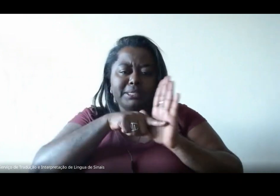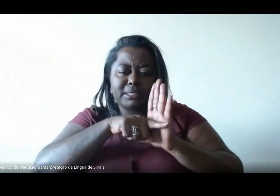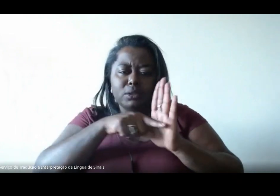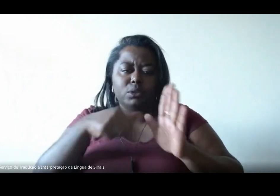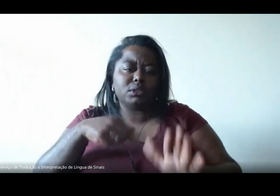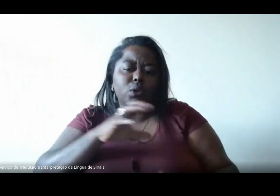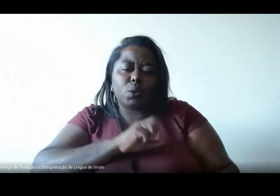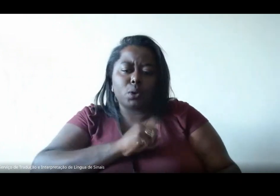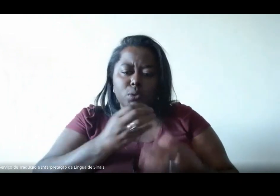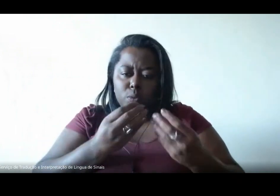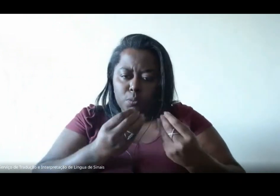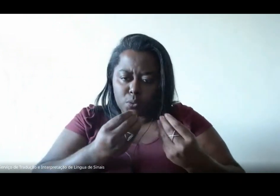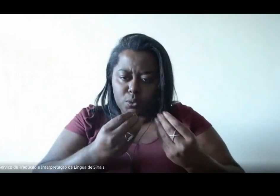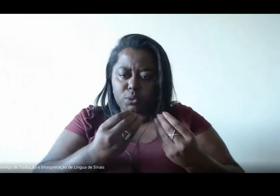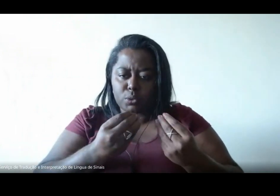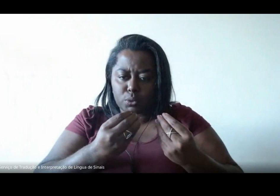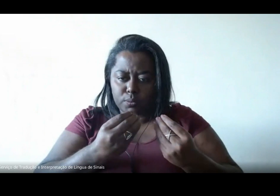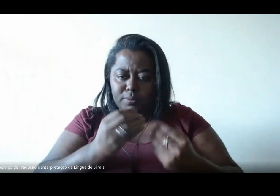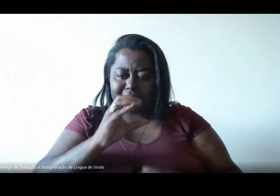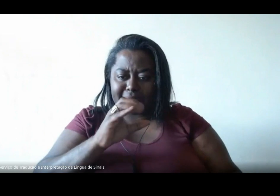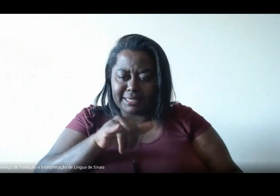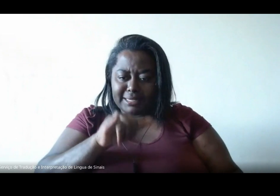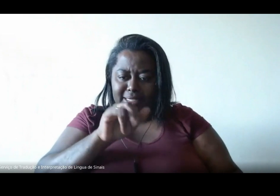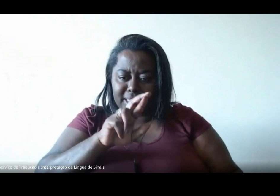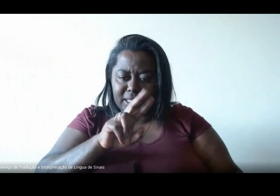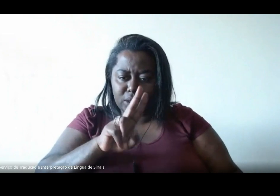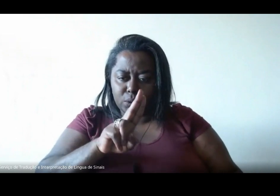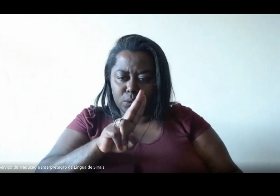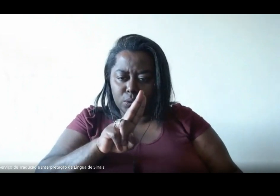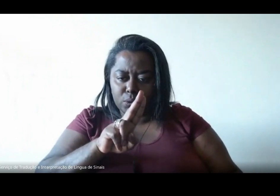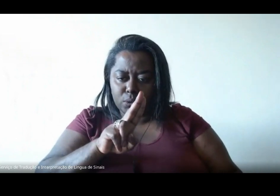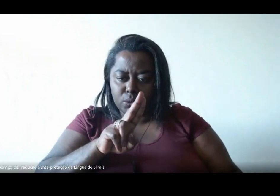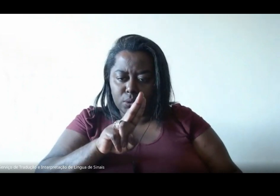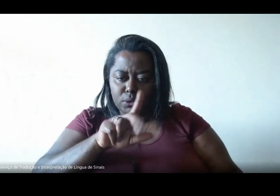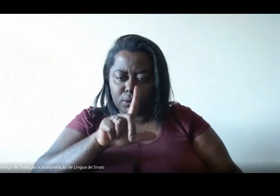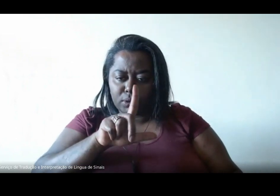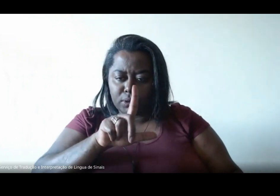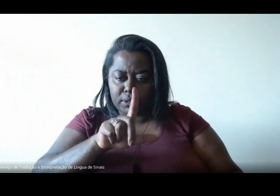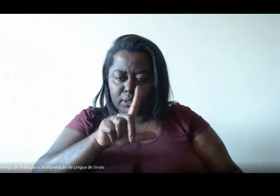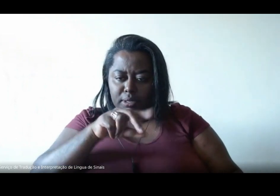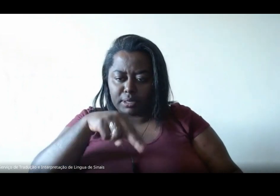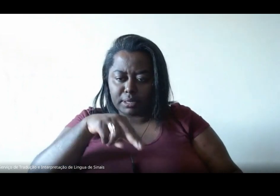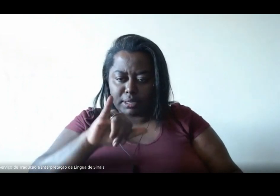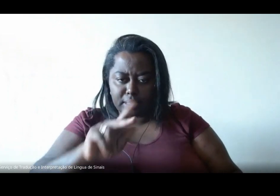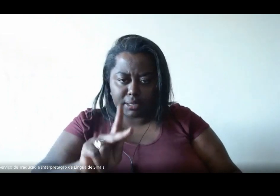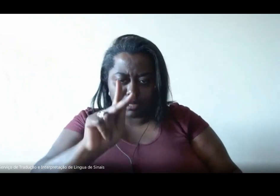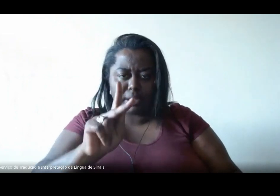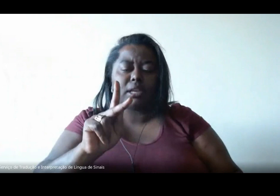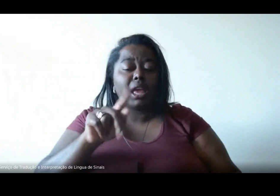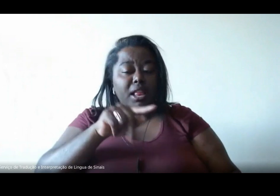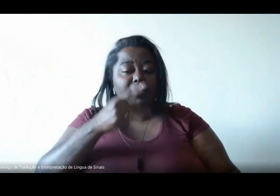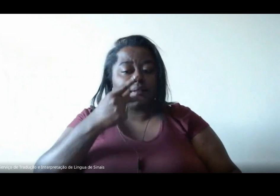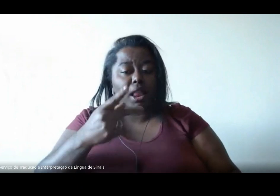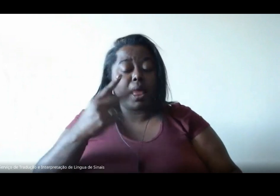outro pesquisador que eu gosto muito, a memória individual existe sim, mas sobre a forma